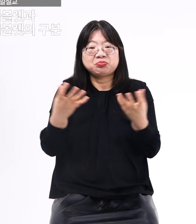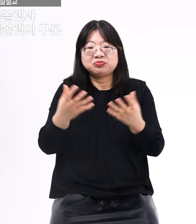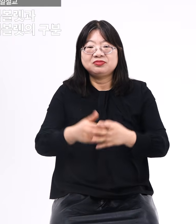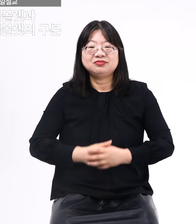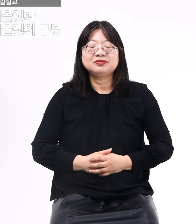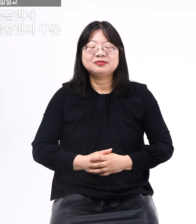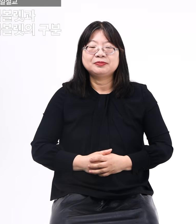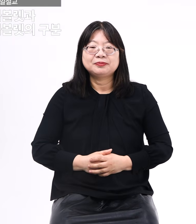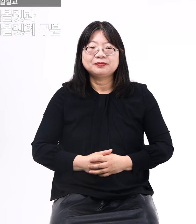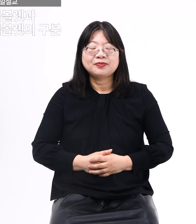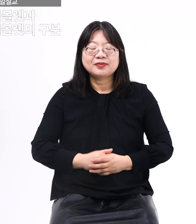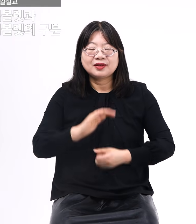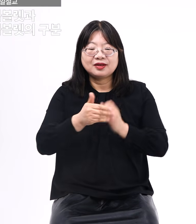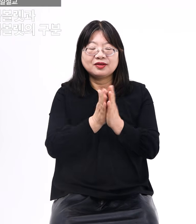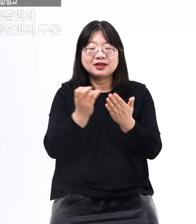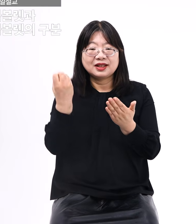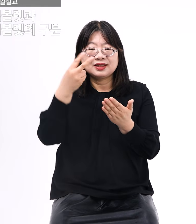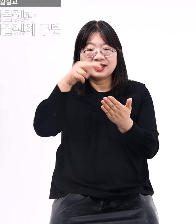4절.